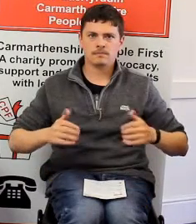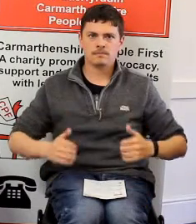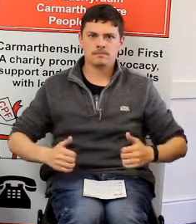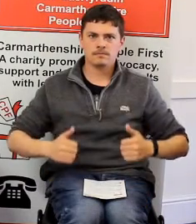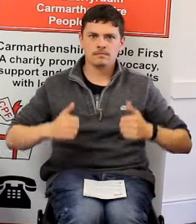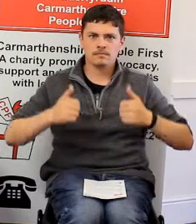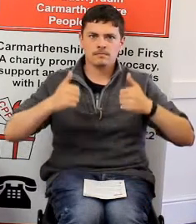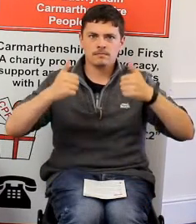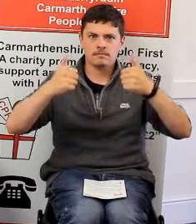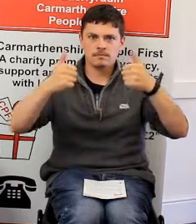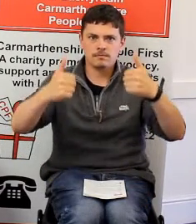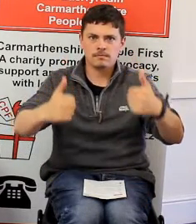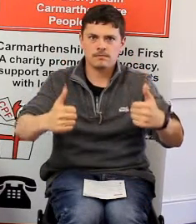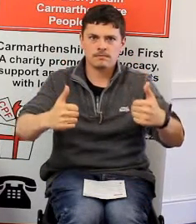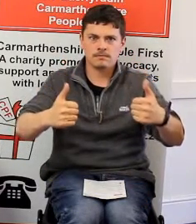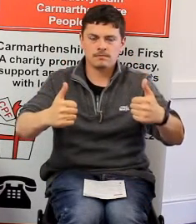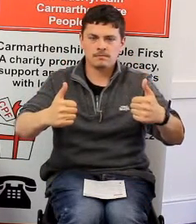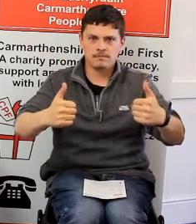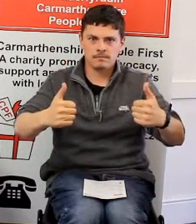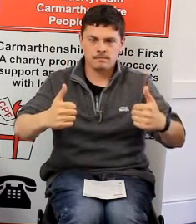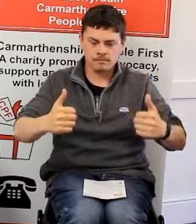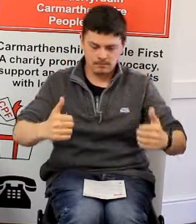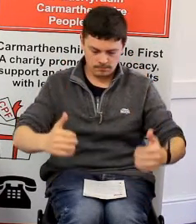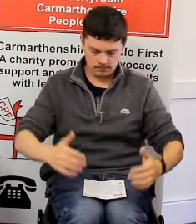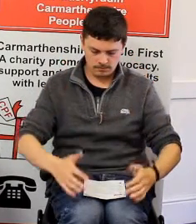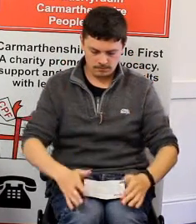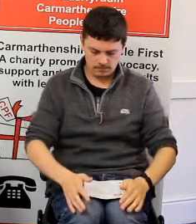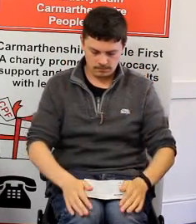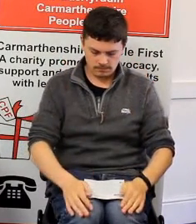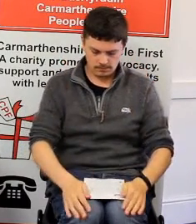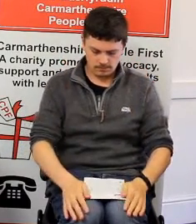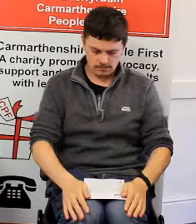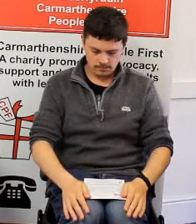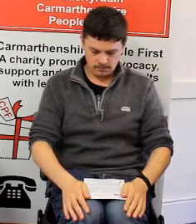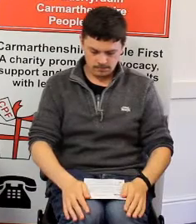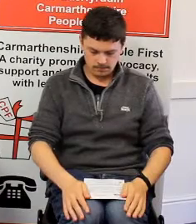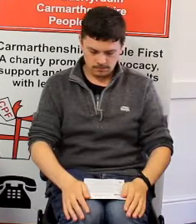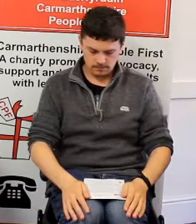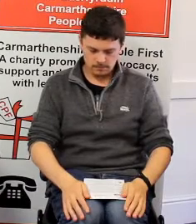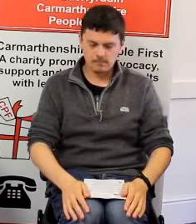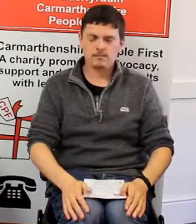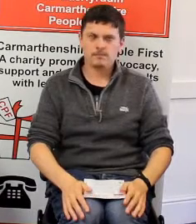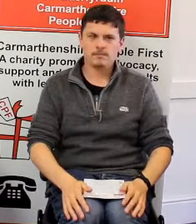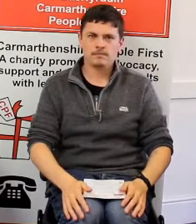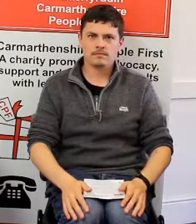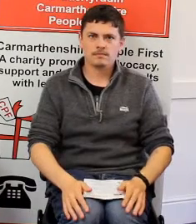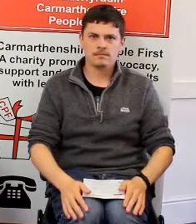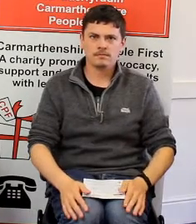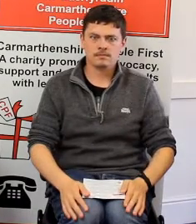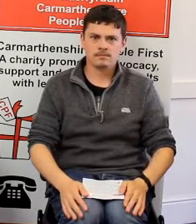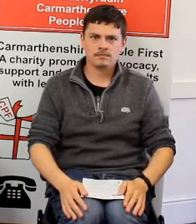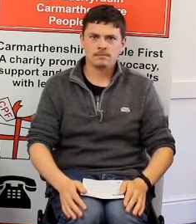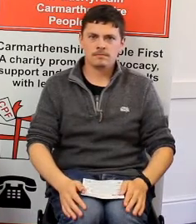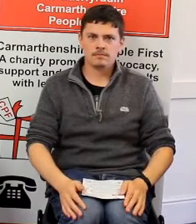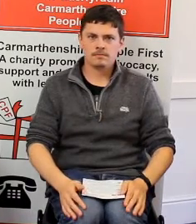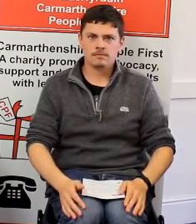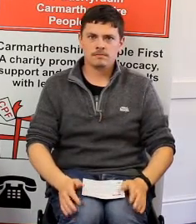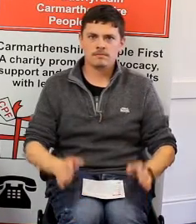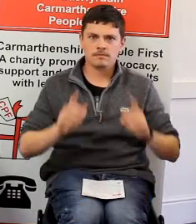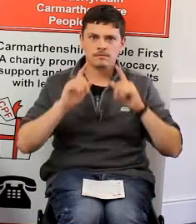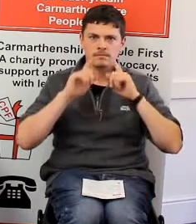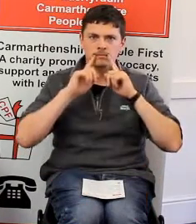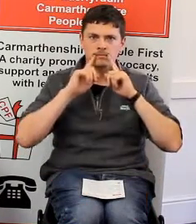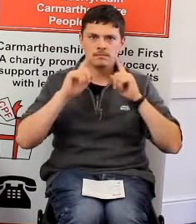dysgu'n wybodol o'i holtiorolau. Rydym yn cynnal